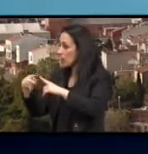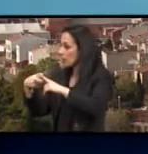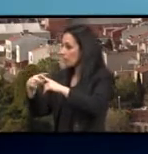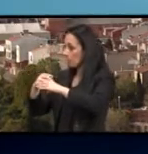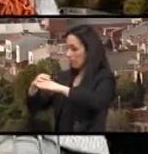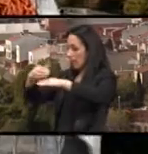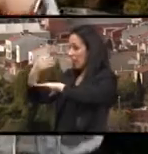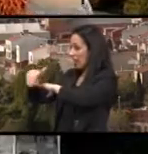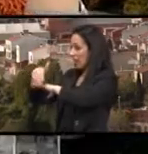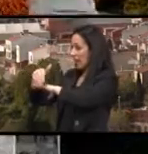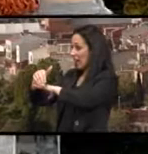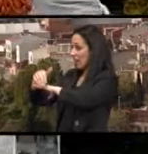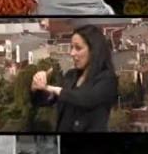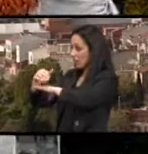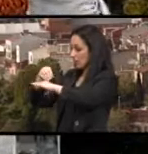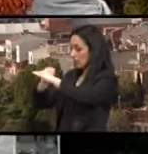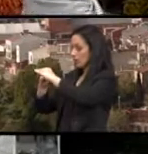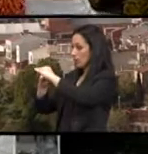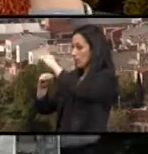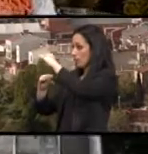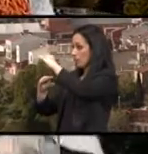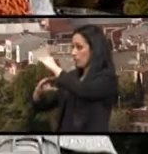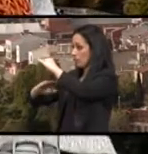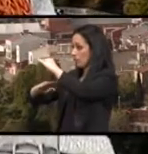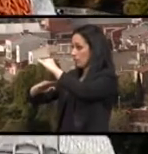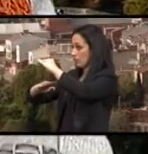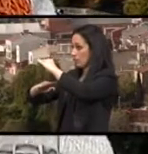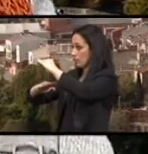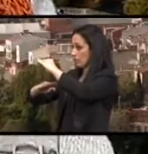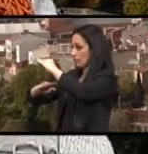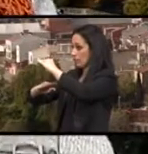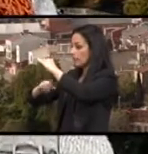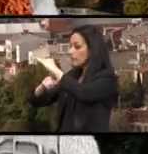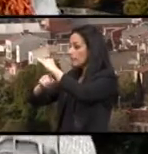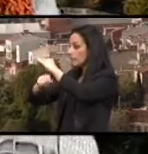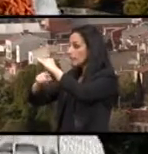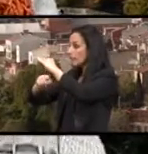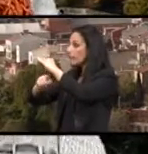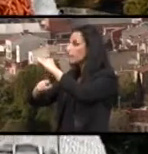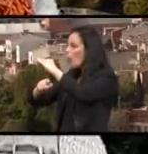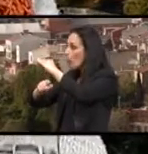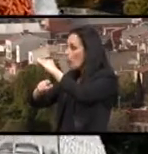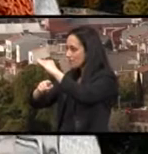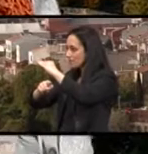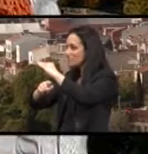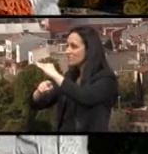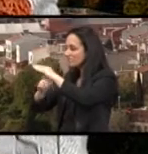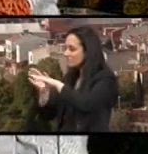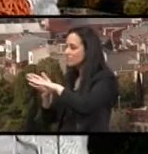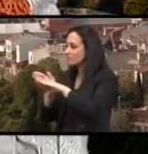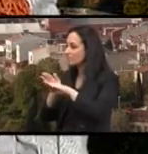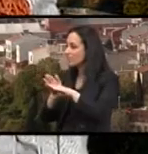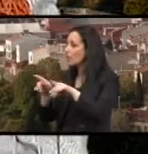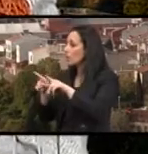i llavors això ha sigut alguna eminència que s'ho ha pensat. I la Renfe, doncs, tampoc les pots